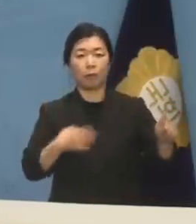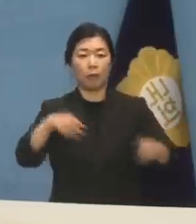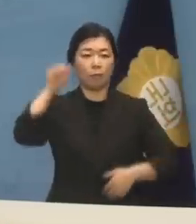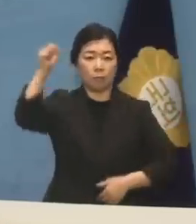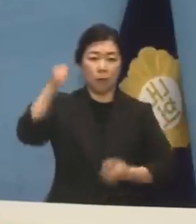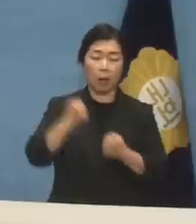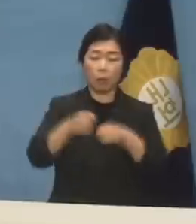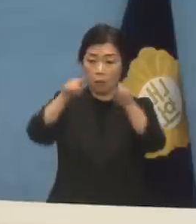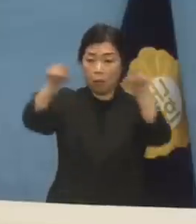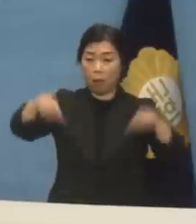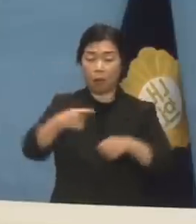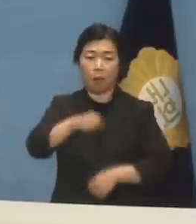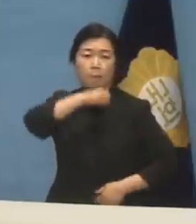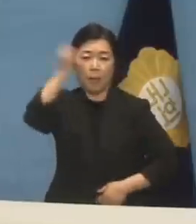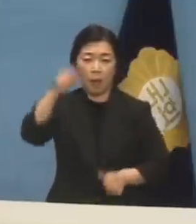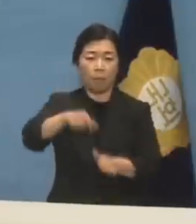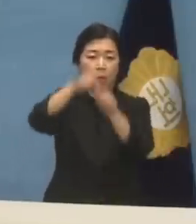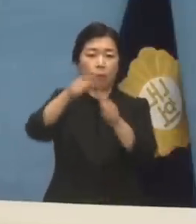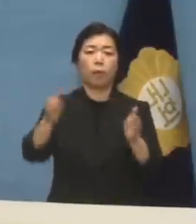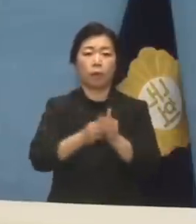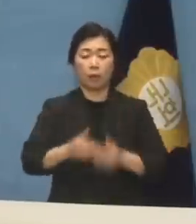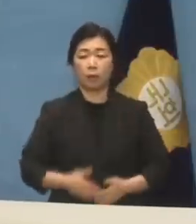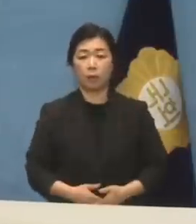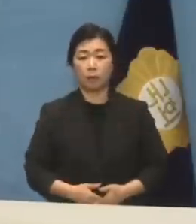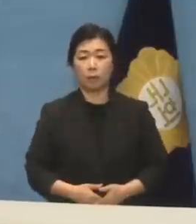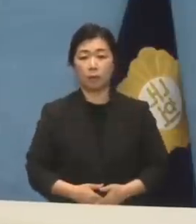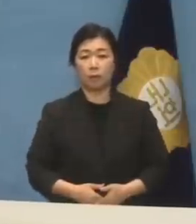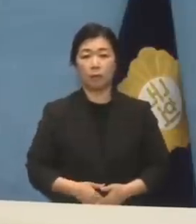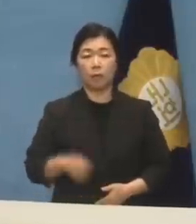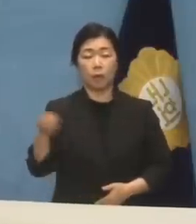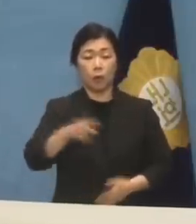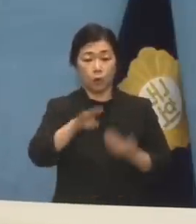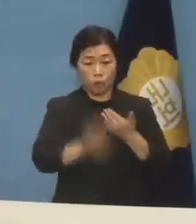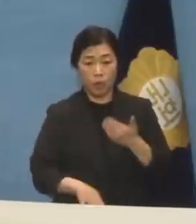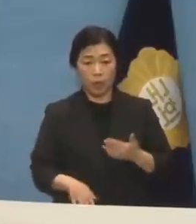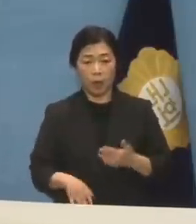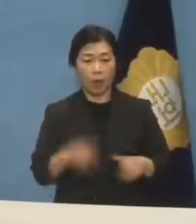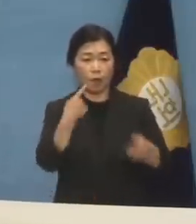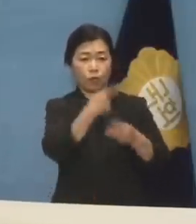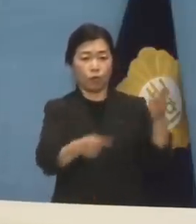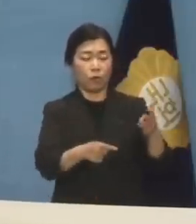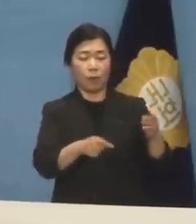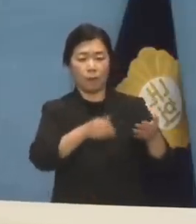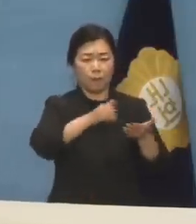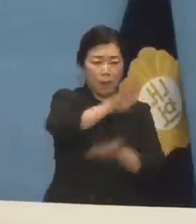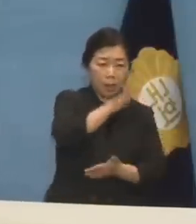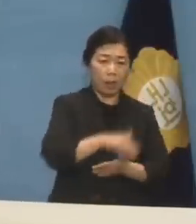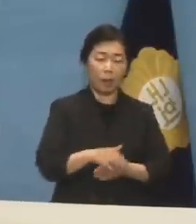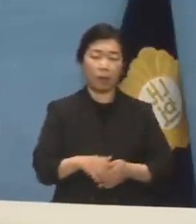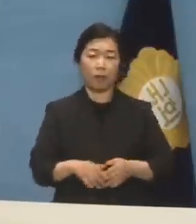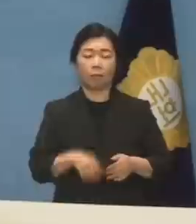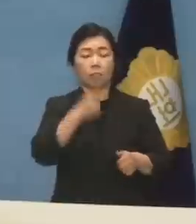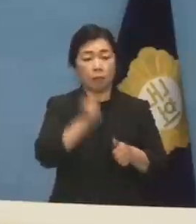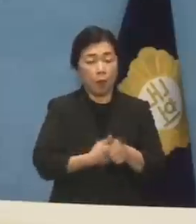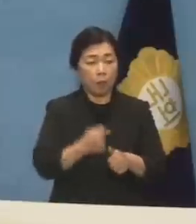안희정 후보는 윤석열 퇴진 욕까지 하면서 10%가 넘는 지지를 얻었습니다. 그것이 저는 민심이라고